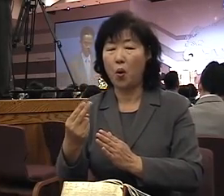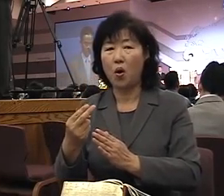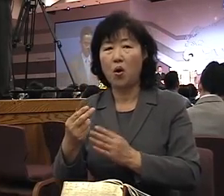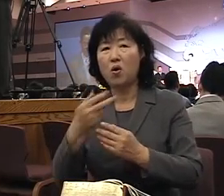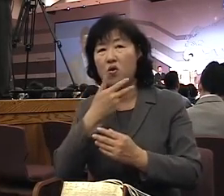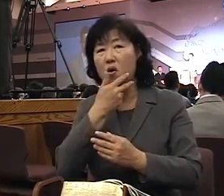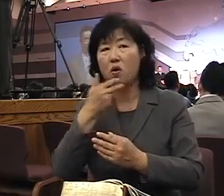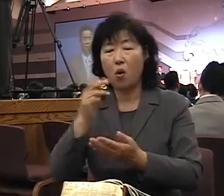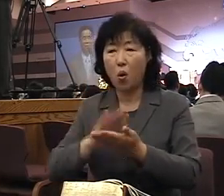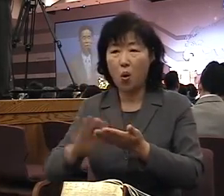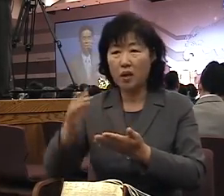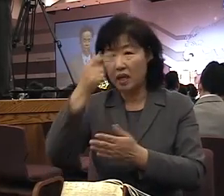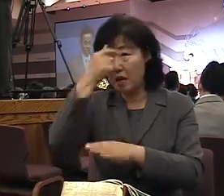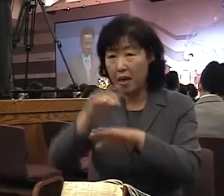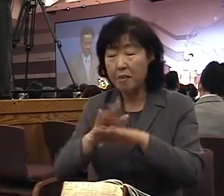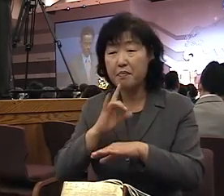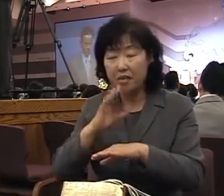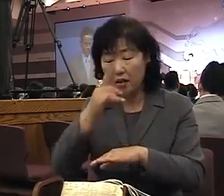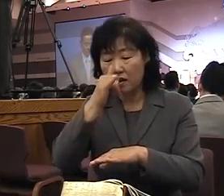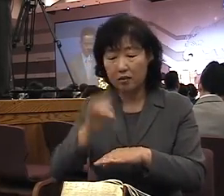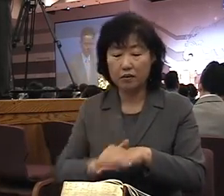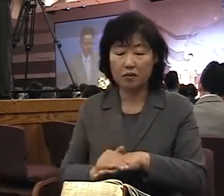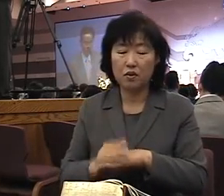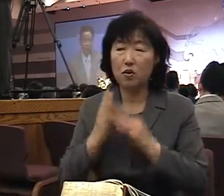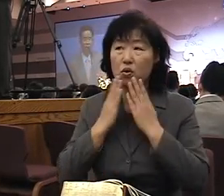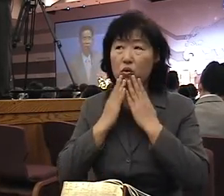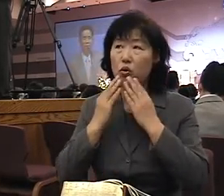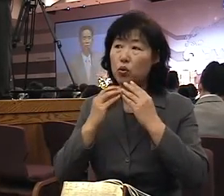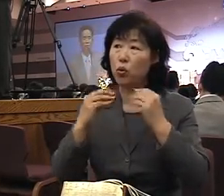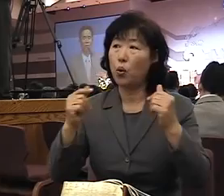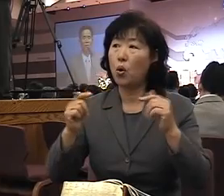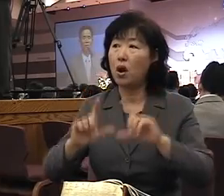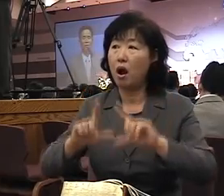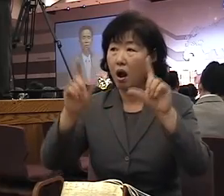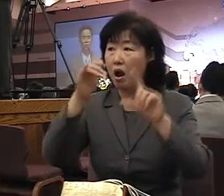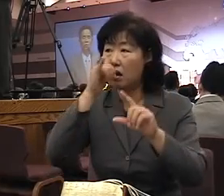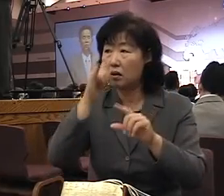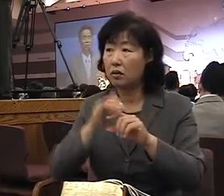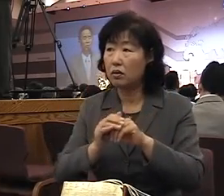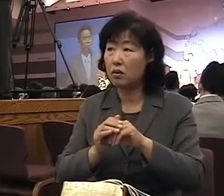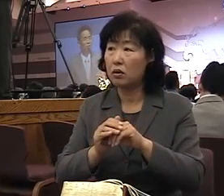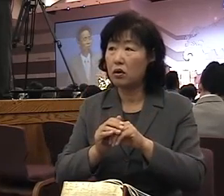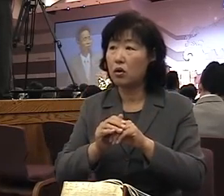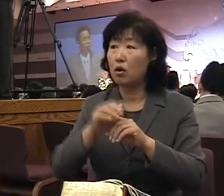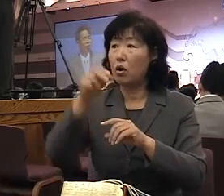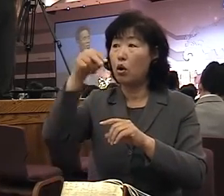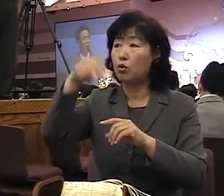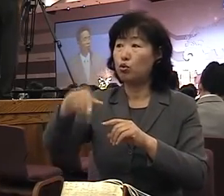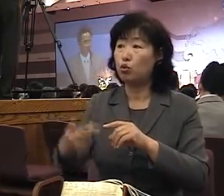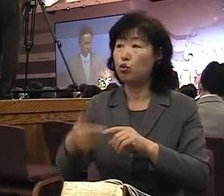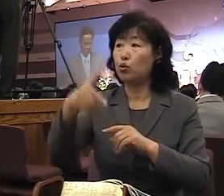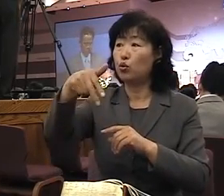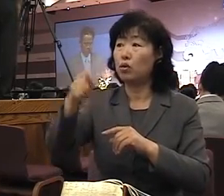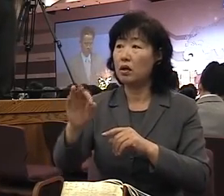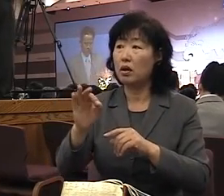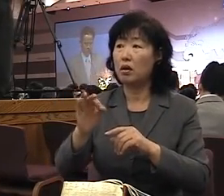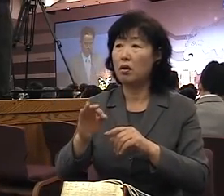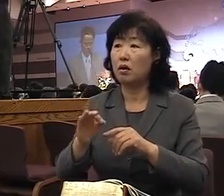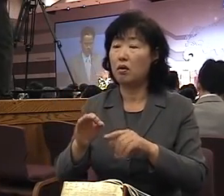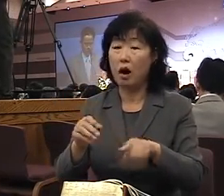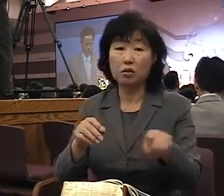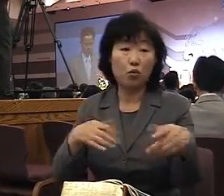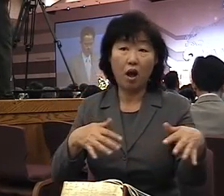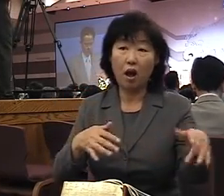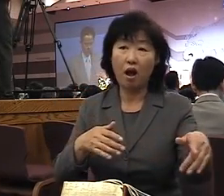교육이 6월 23일 토요일 날 있을 것이니까 우리 순장님들께서도 이 부분도 우리 수련들에게 널리 홍보해